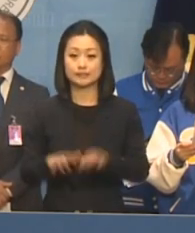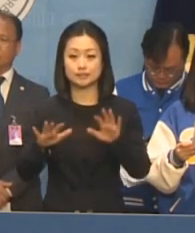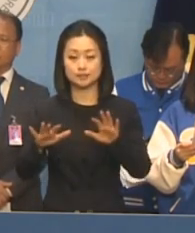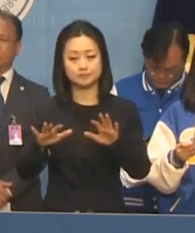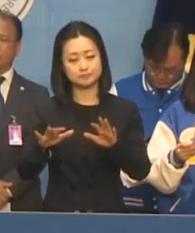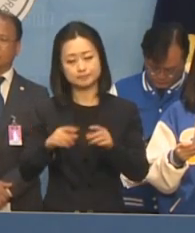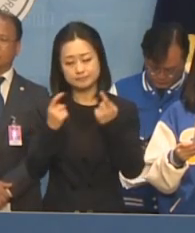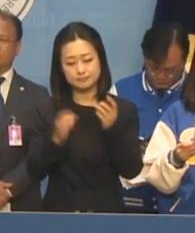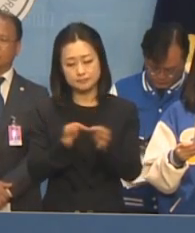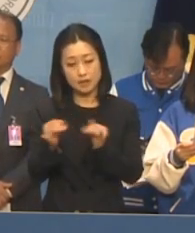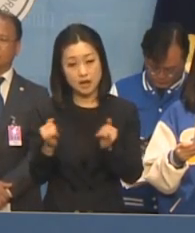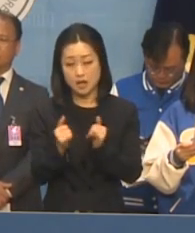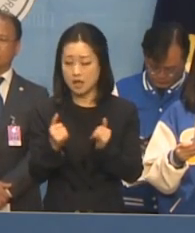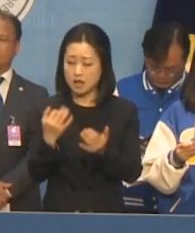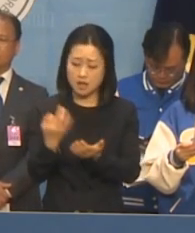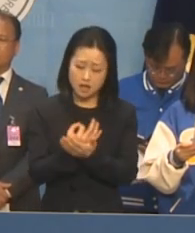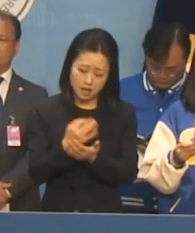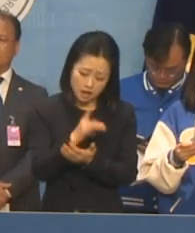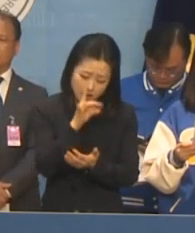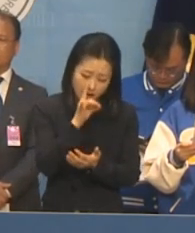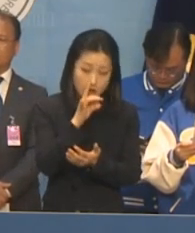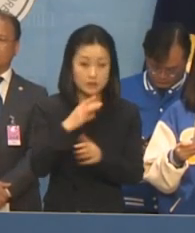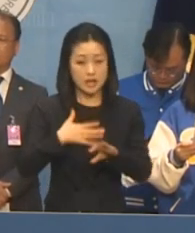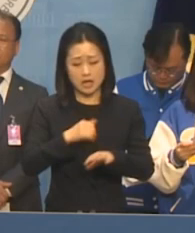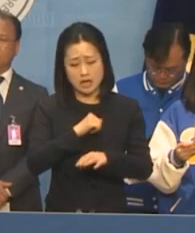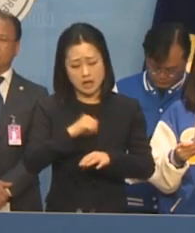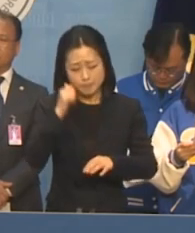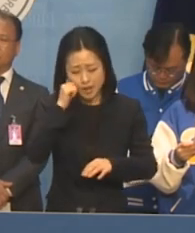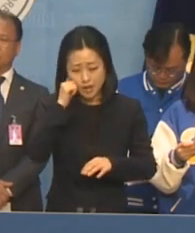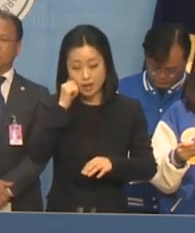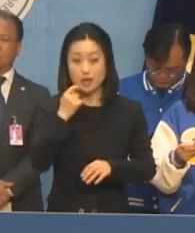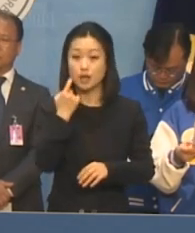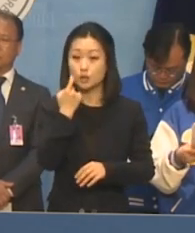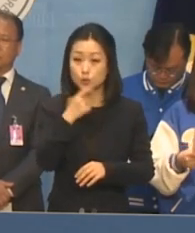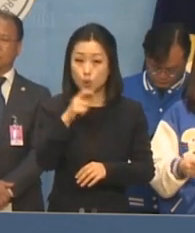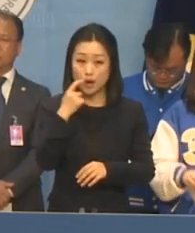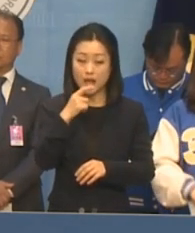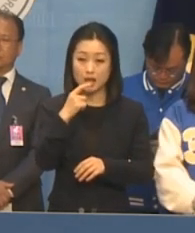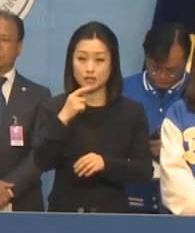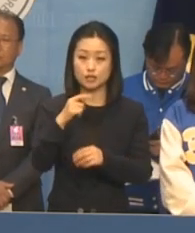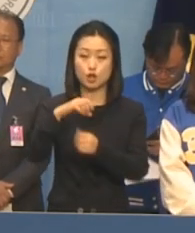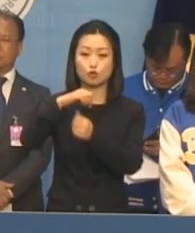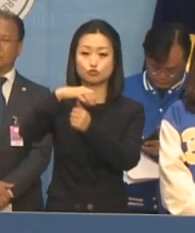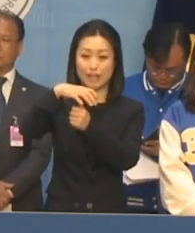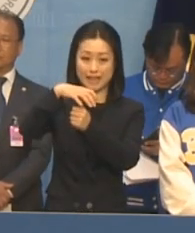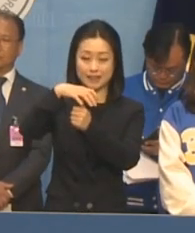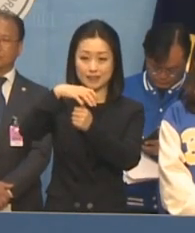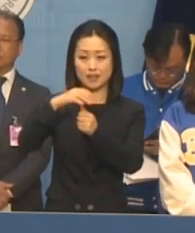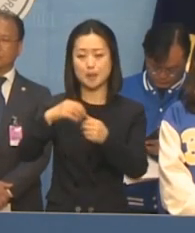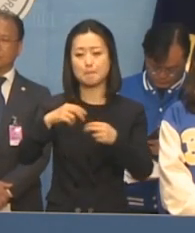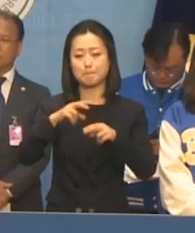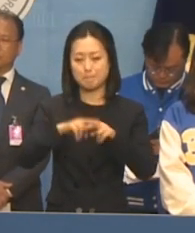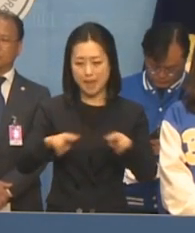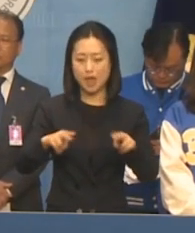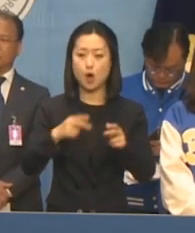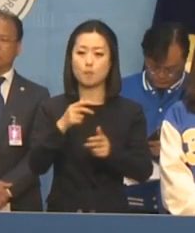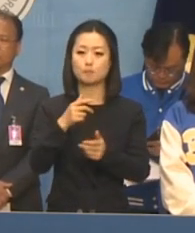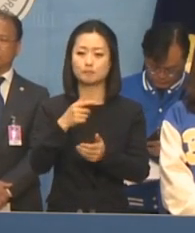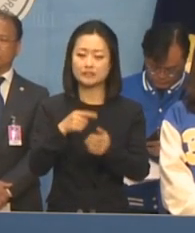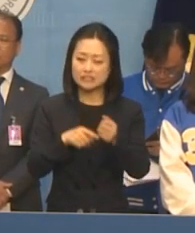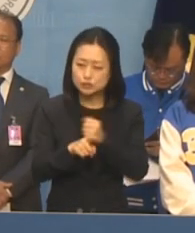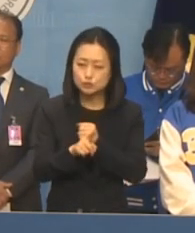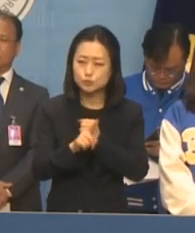몰린 소상공인이 갈수록 늘면서 노란우산 폐업사유 공금 지급액과 지급 건수